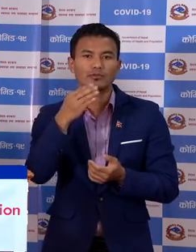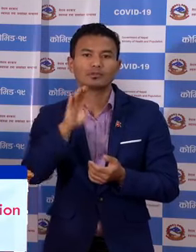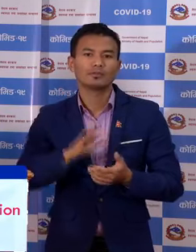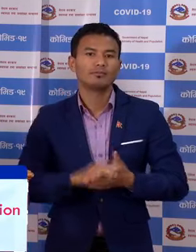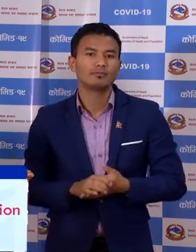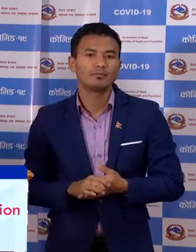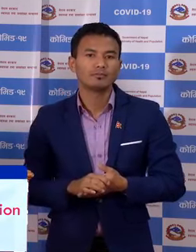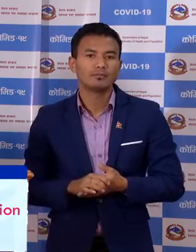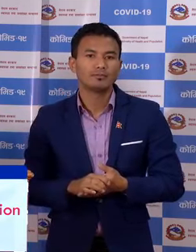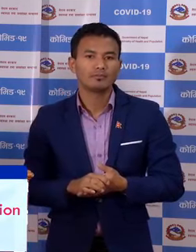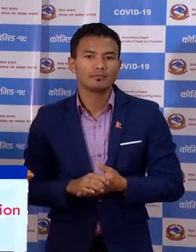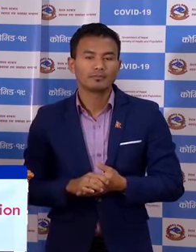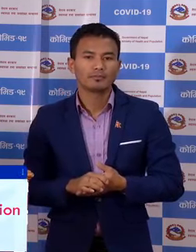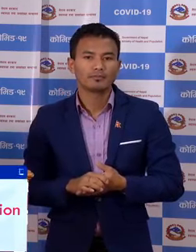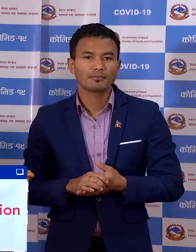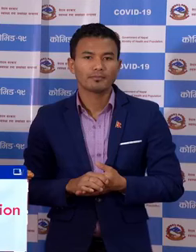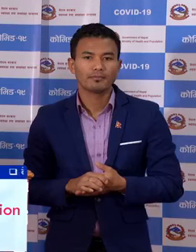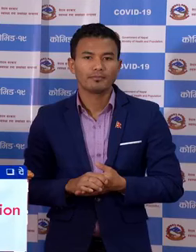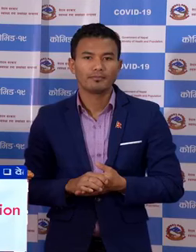हुनुहुन्छ।